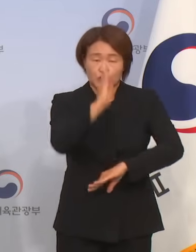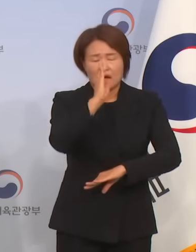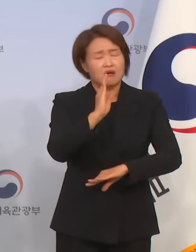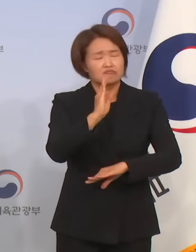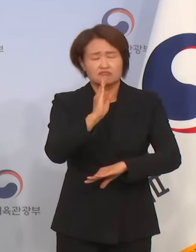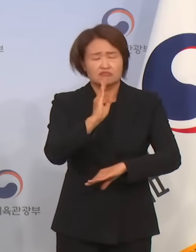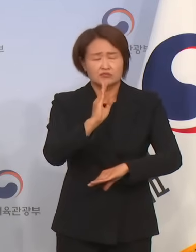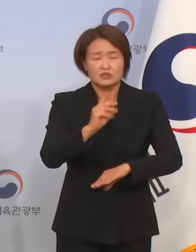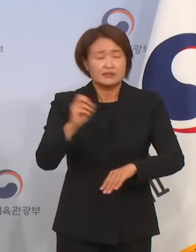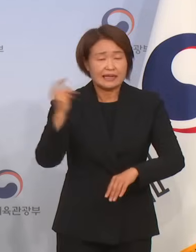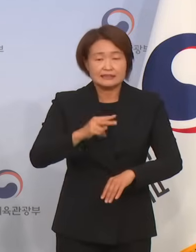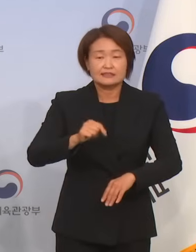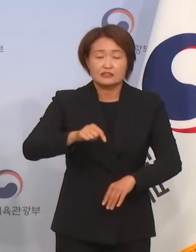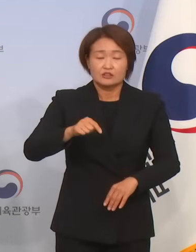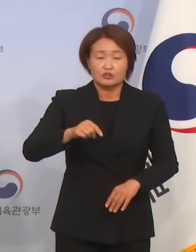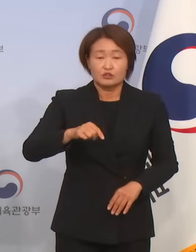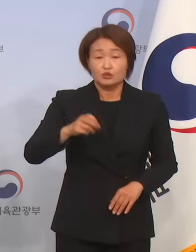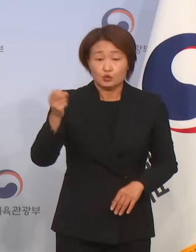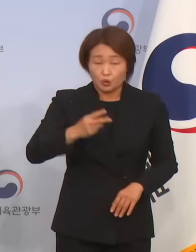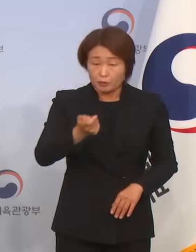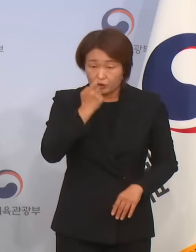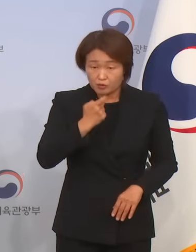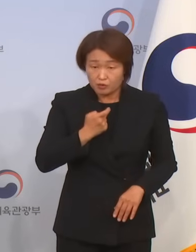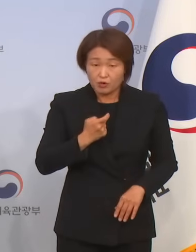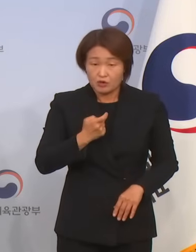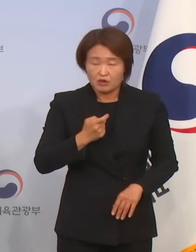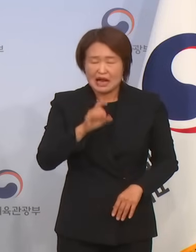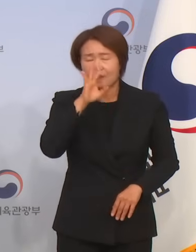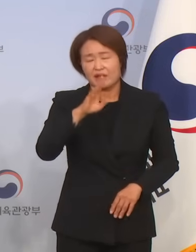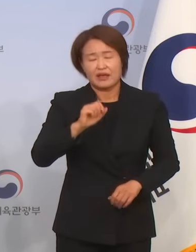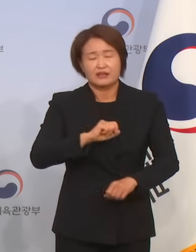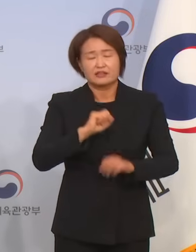경우 재강습 기회를 부여할 수 없음에도